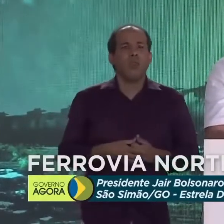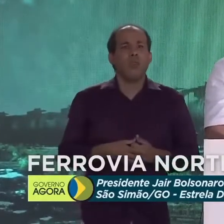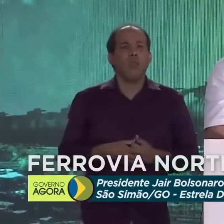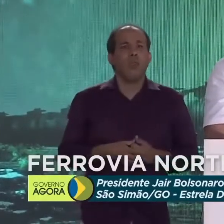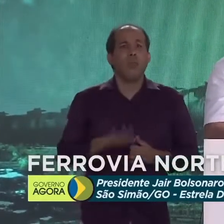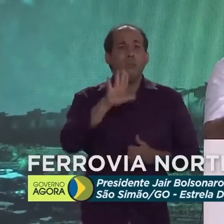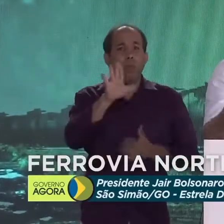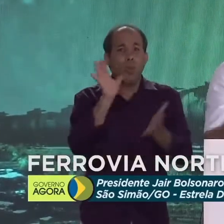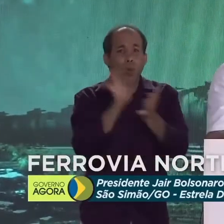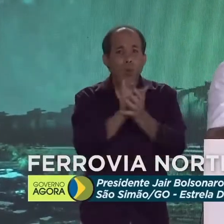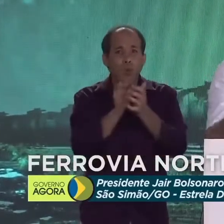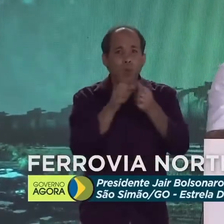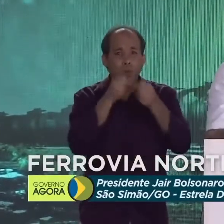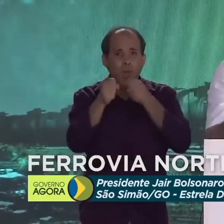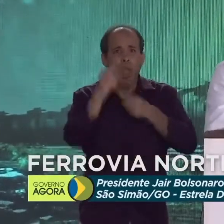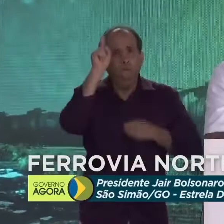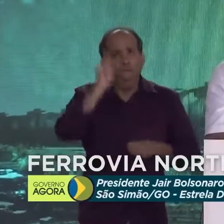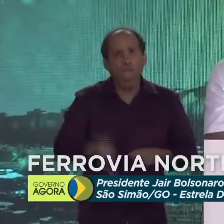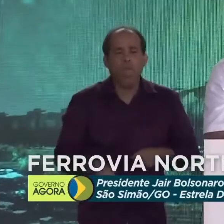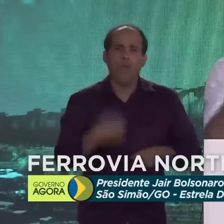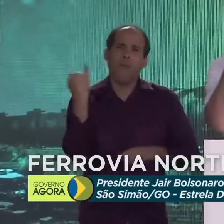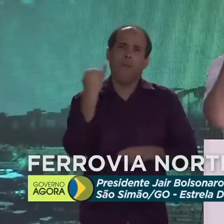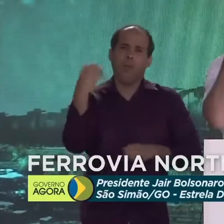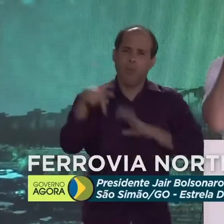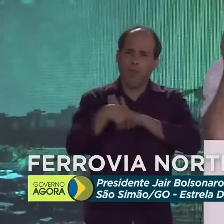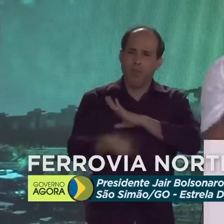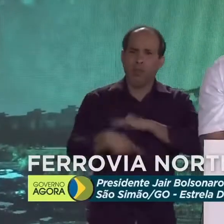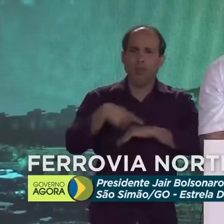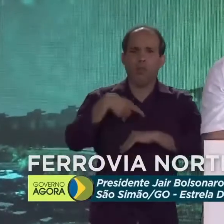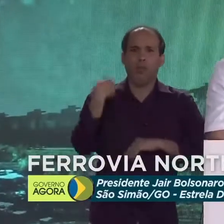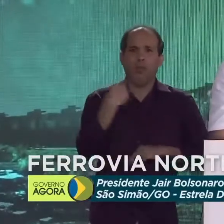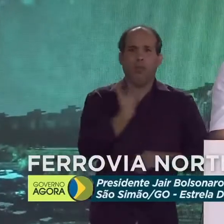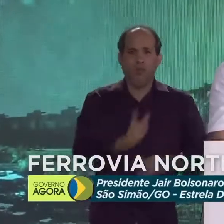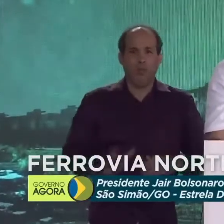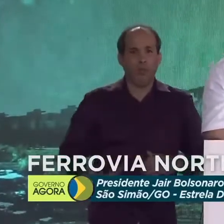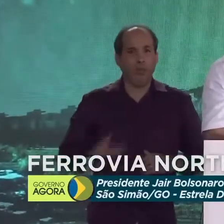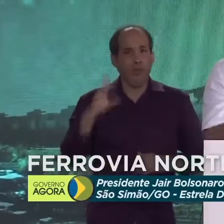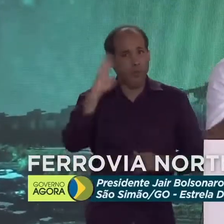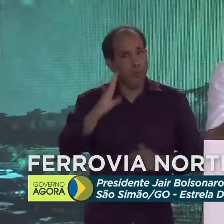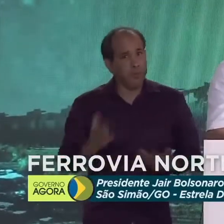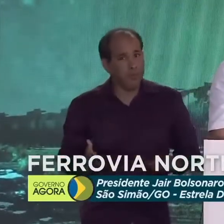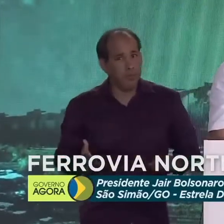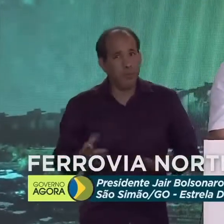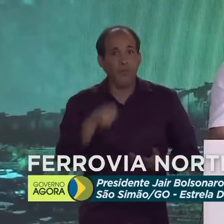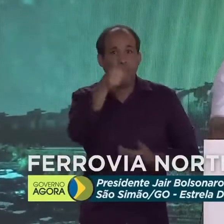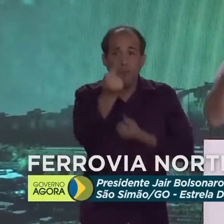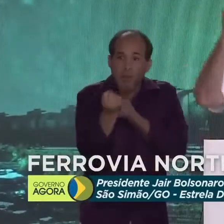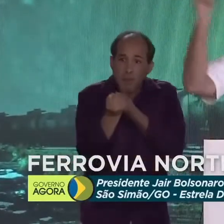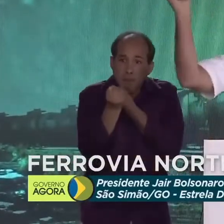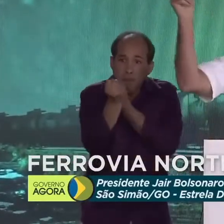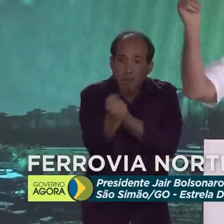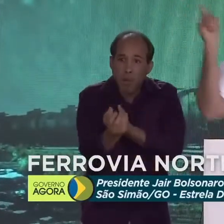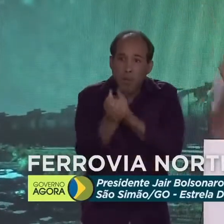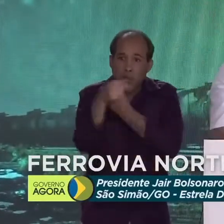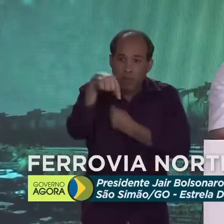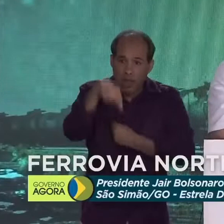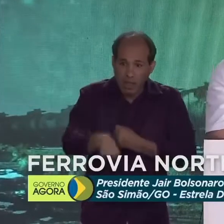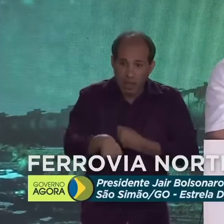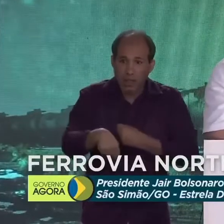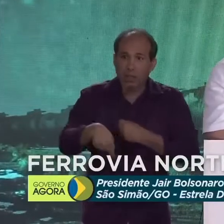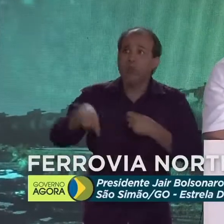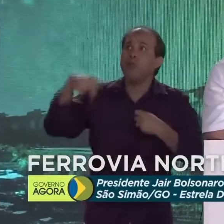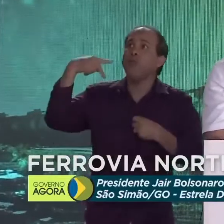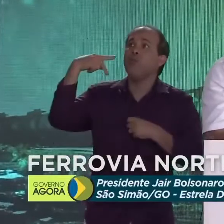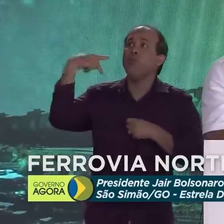Mas a imprensa é extremamente importante para nós. O que eles publicam aqui dentro repercute